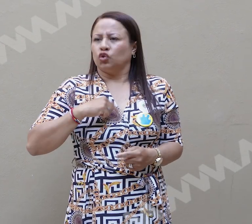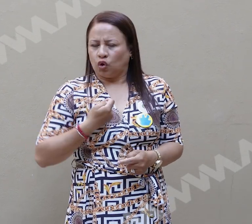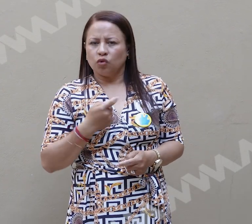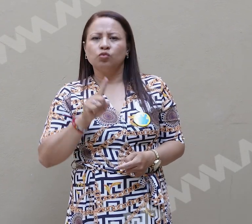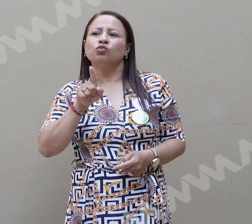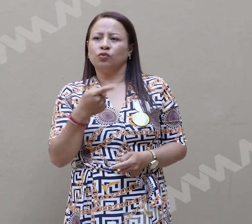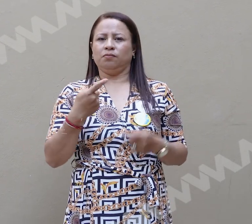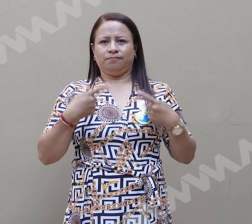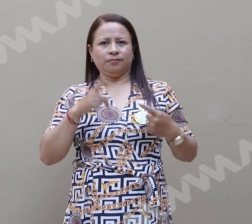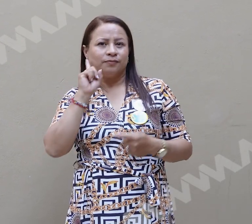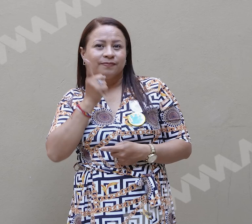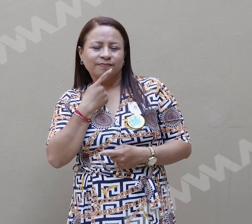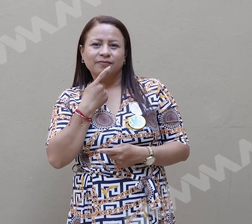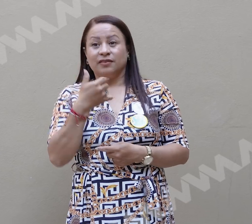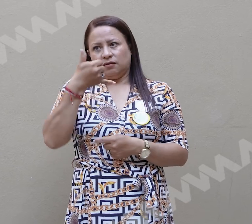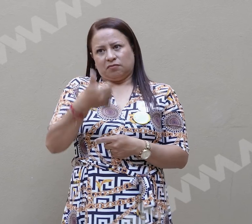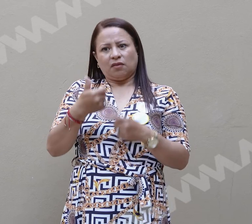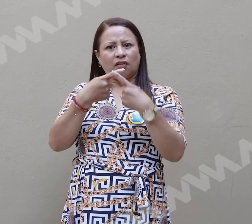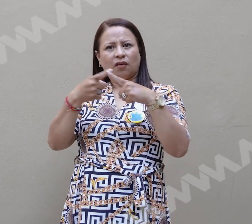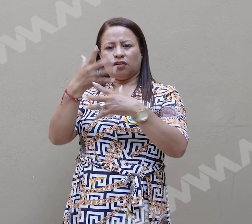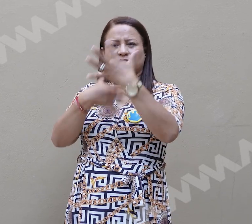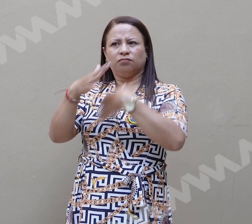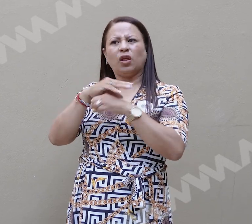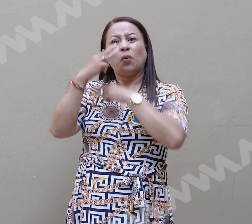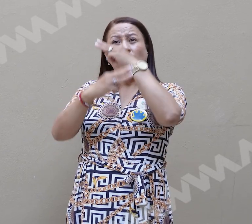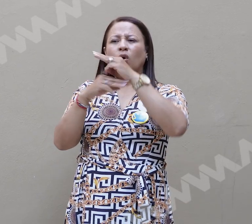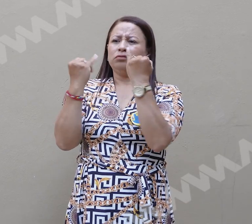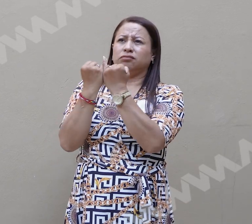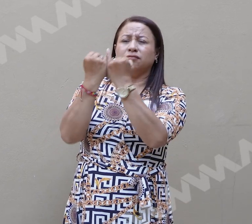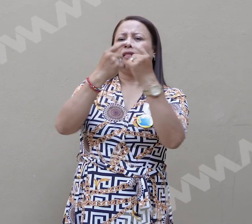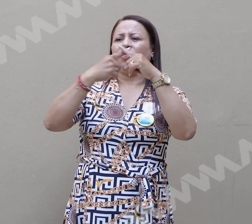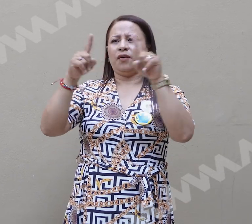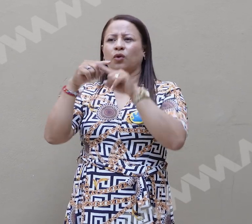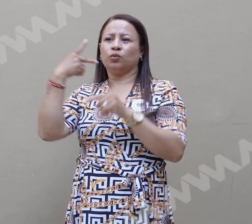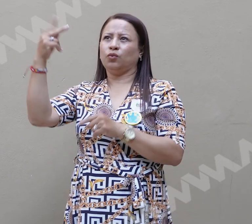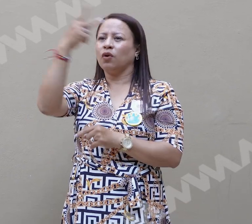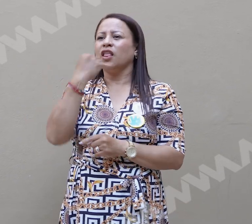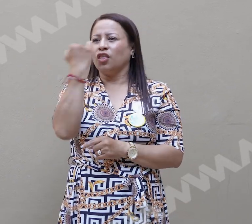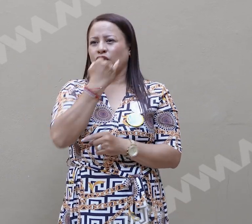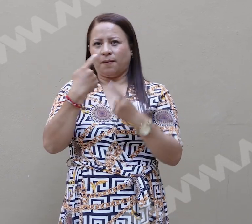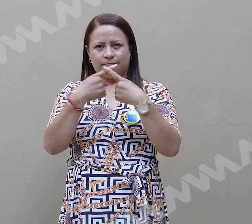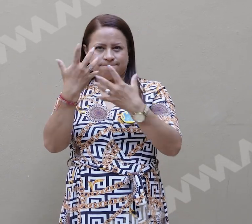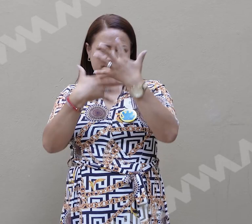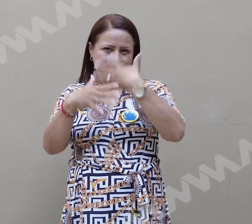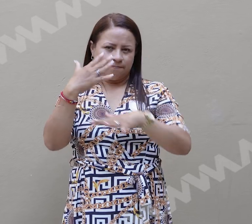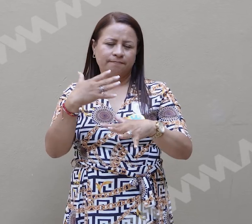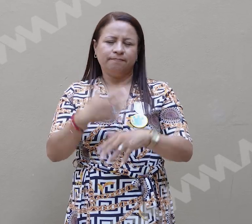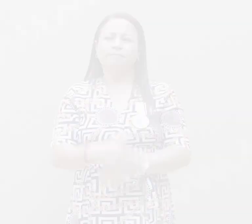señas mexicana que está aprobada por el Congreso del Estado hacia nosotros, ¿no? Que es el Día Estatal de la Lengua de Señas Mexicana. La